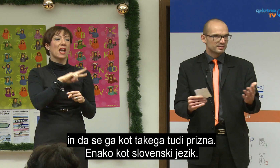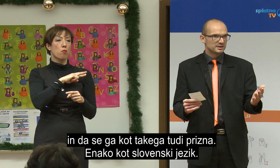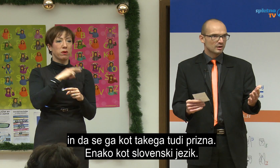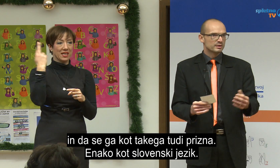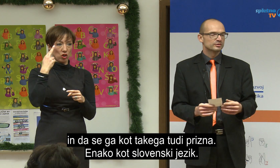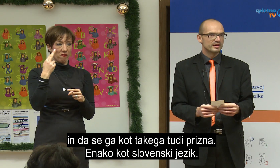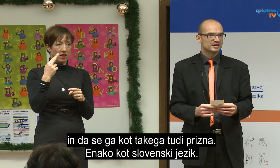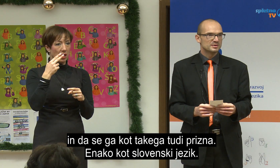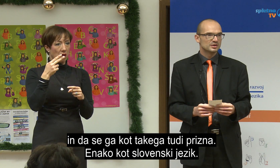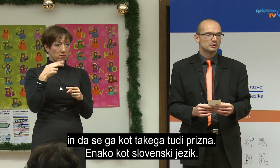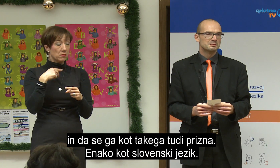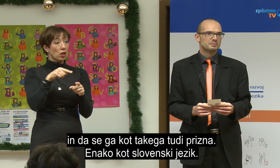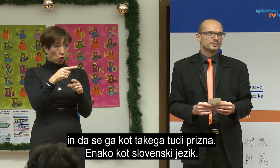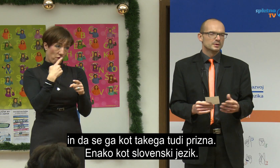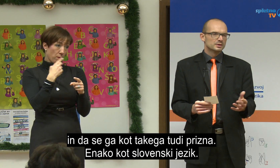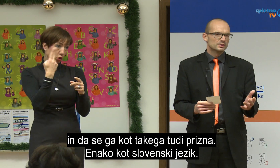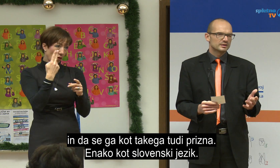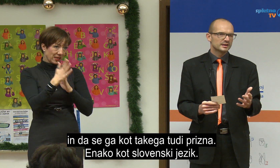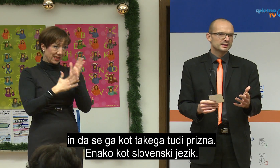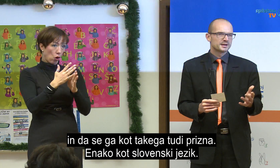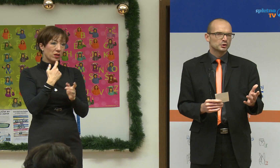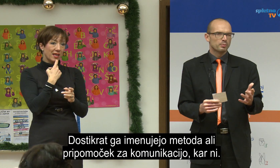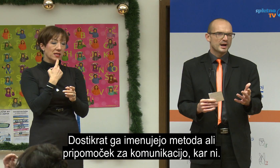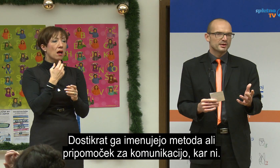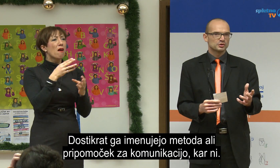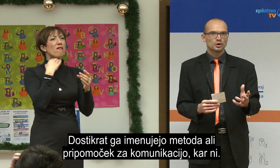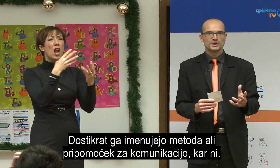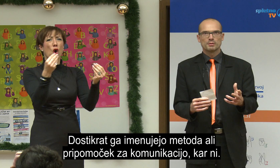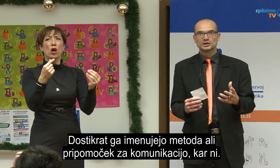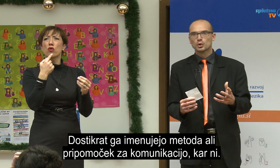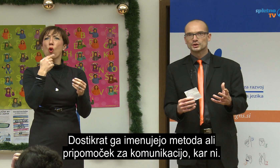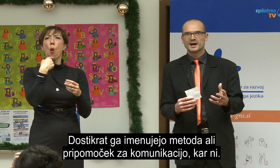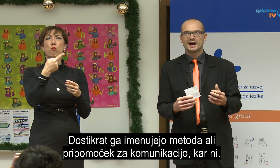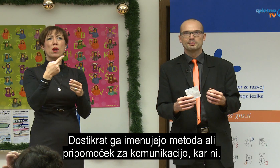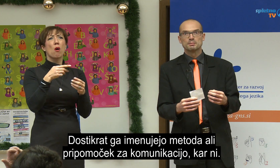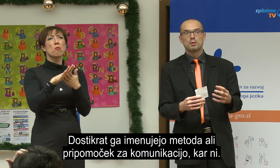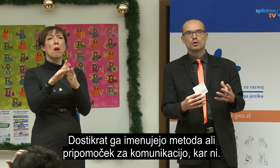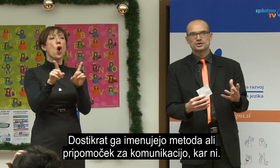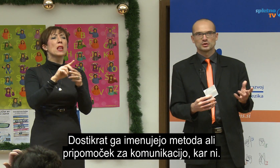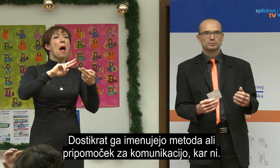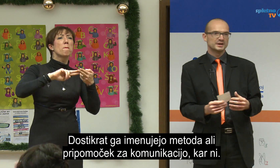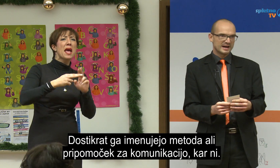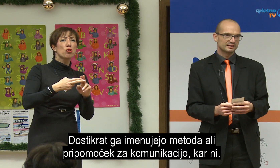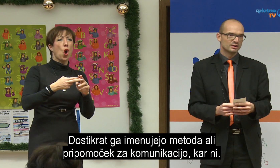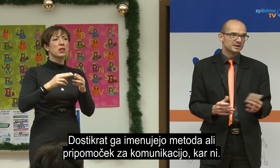vidika govorimo o slovenskem jeziku. Dostikrat ga nekdo uporablja še kot neko metoda pri pomoči za komunikacijo. Ni.